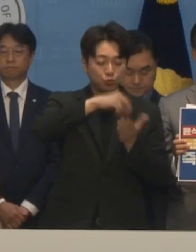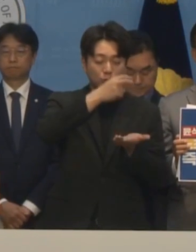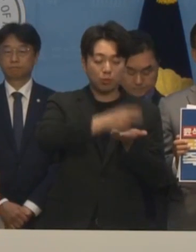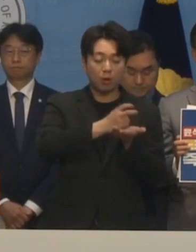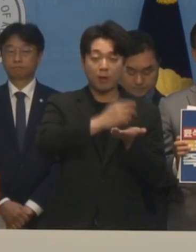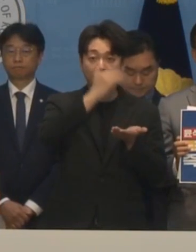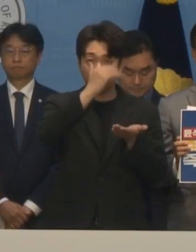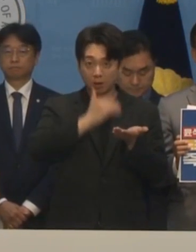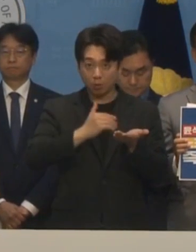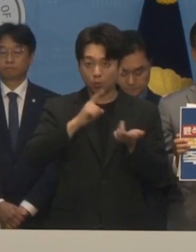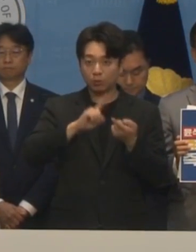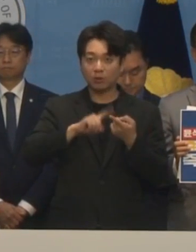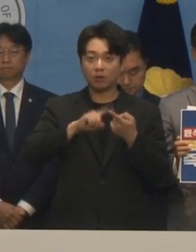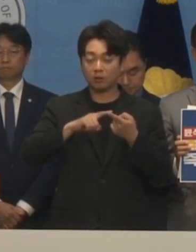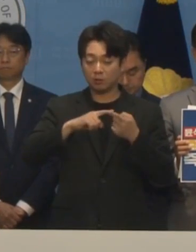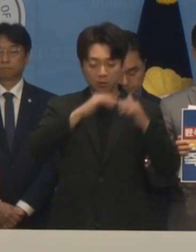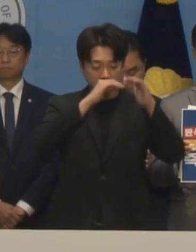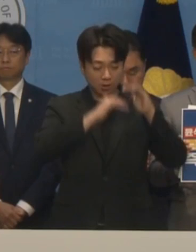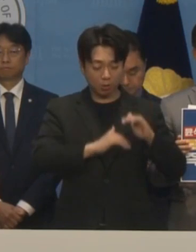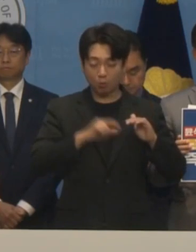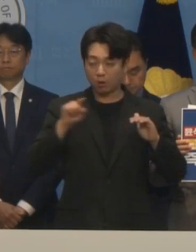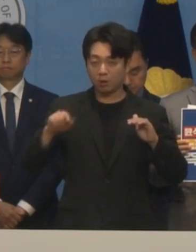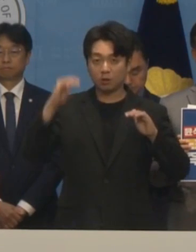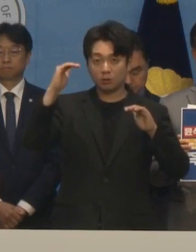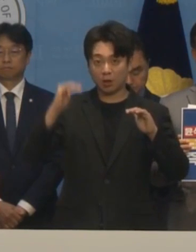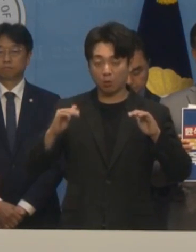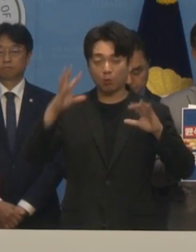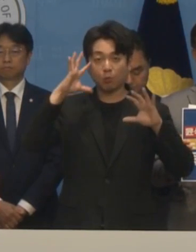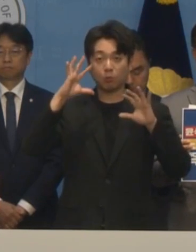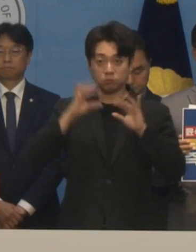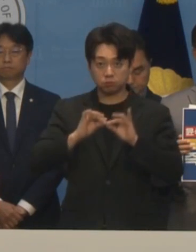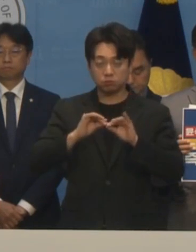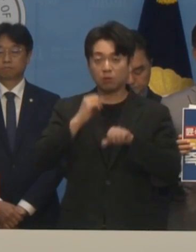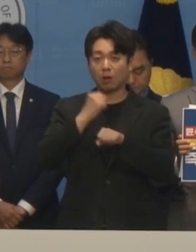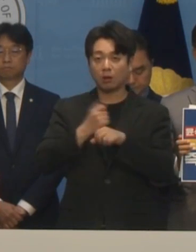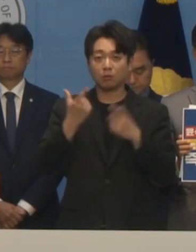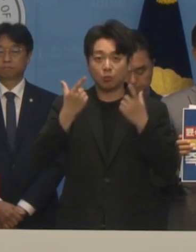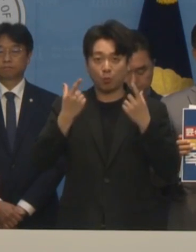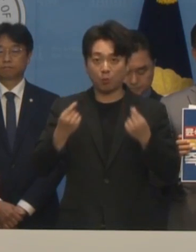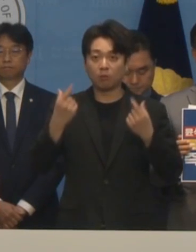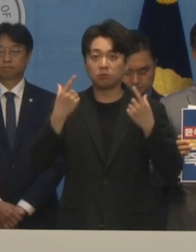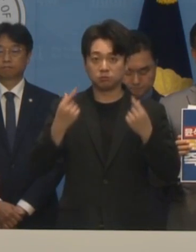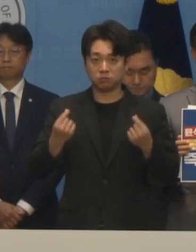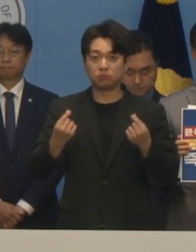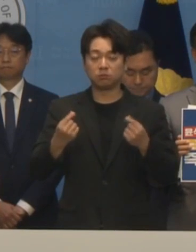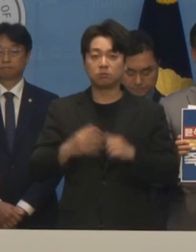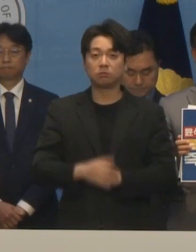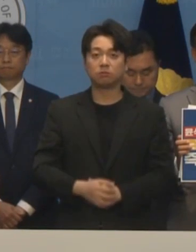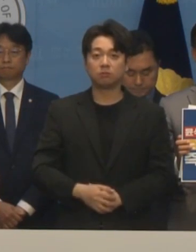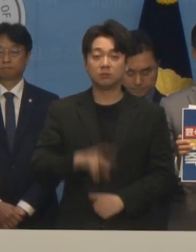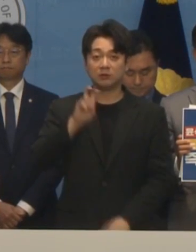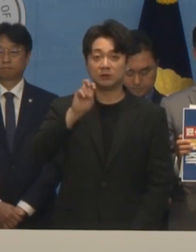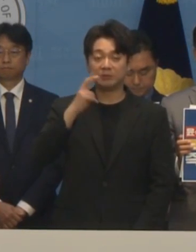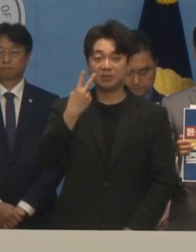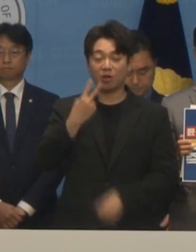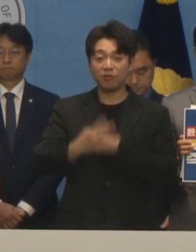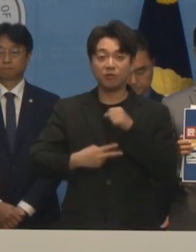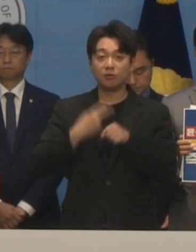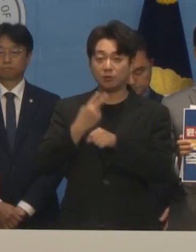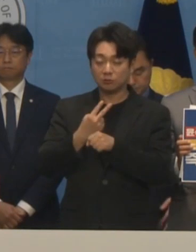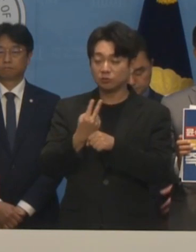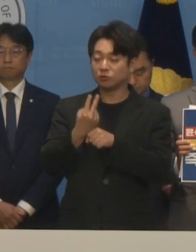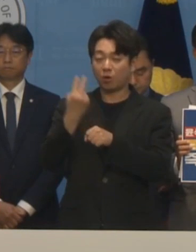정의 개정에 적용된 실질적 지배결정이라는 개념은 그 오래전 지금의